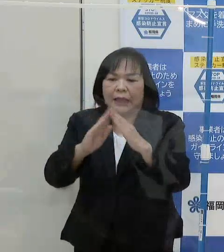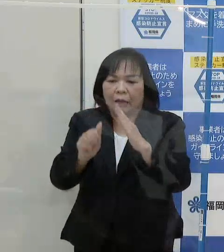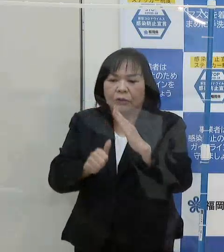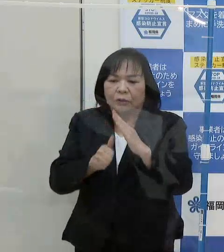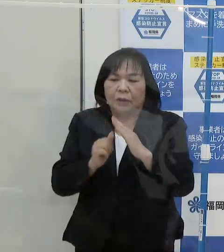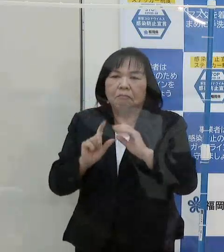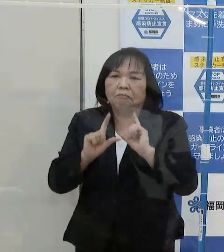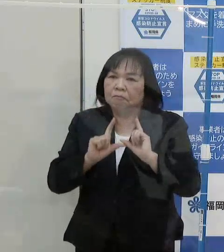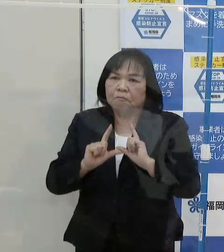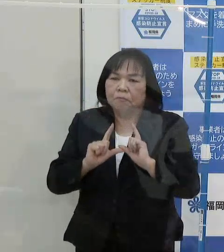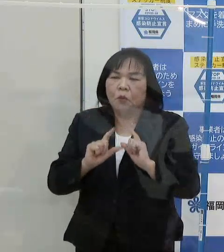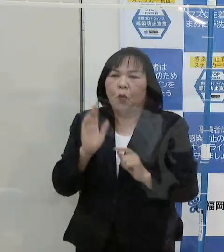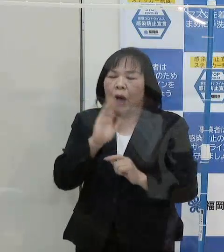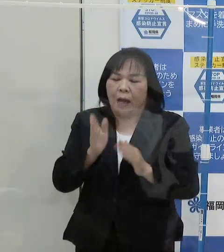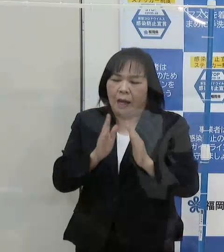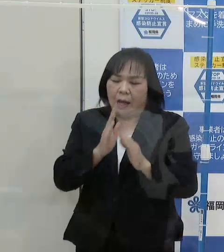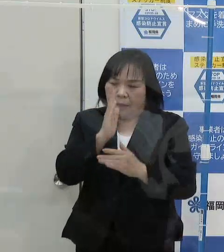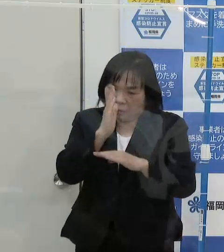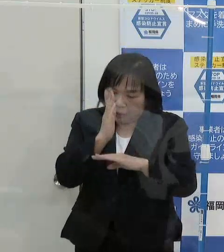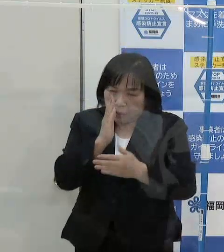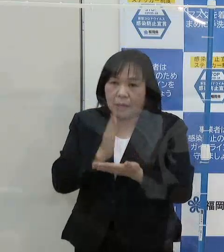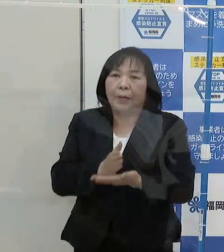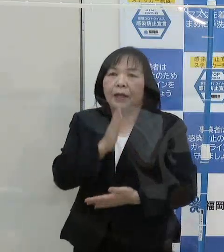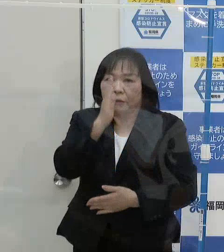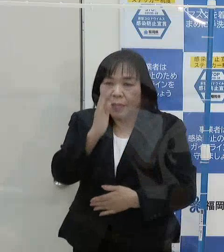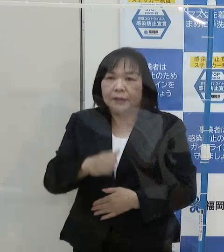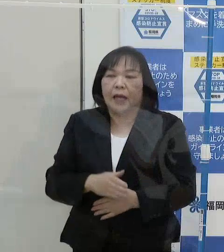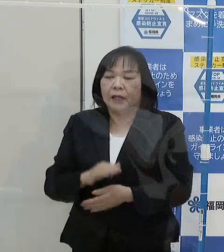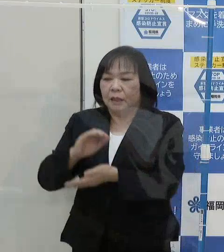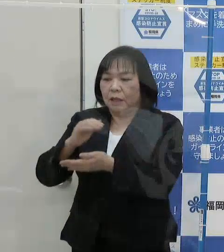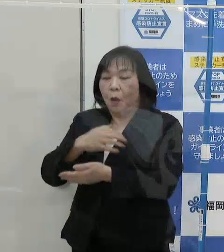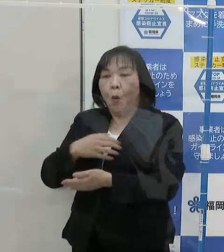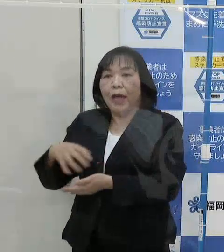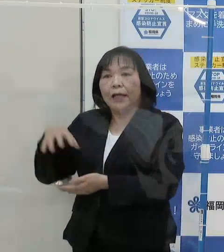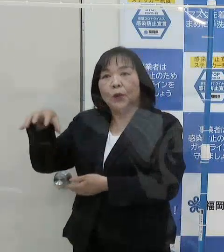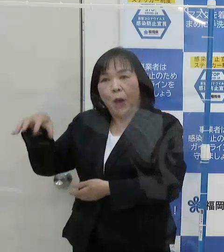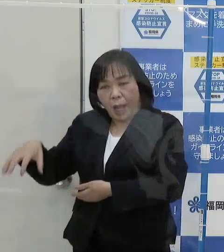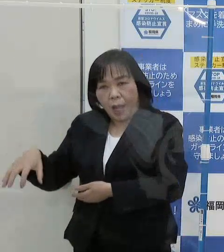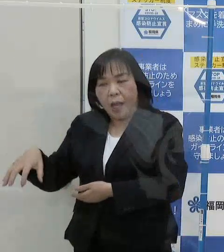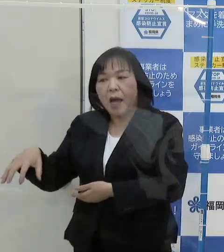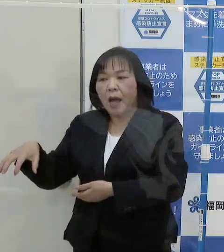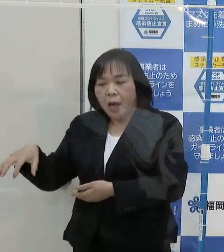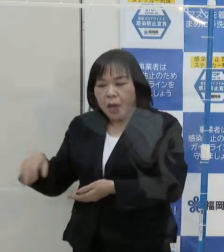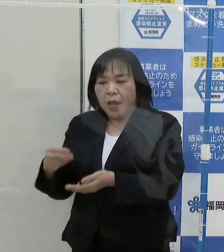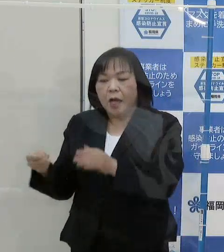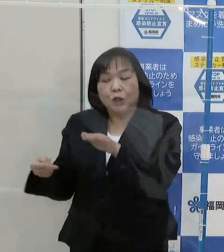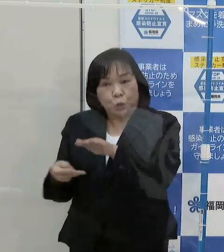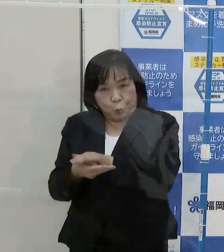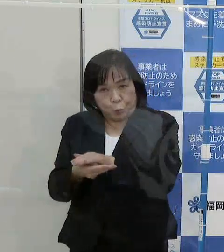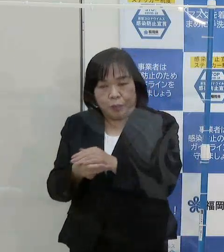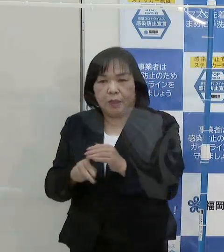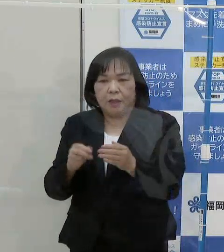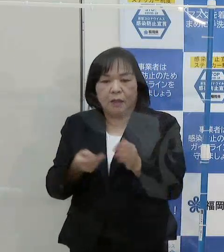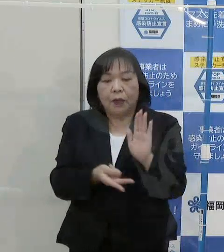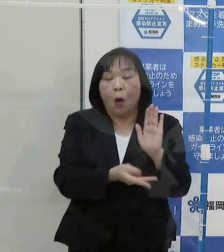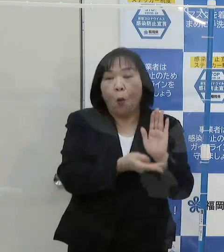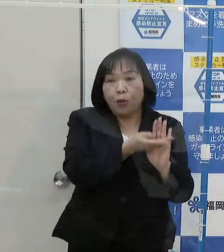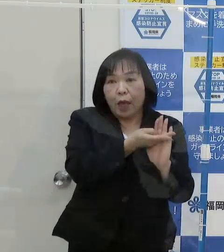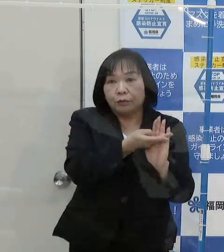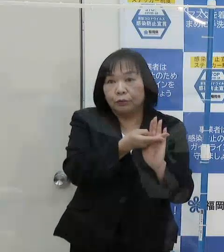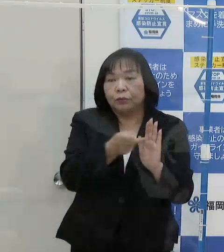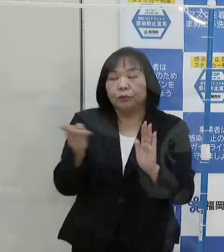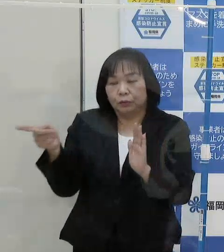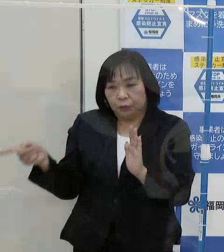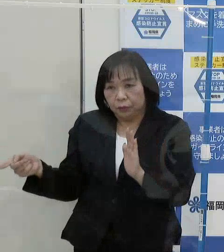はできるだけ避けていただく、保健所の方から医療機関への入院、あるいは宿泊療養施